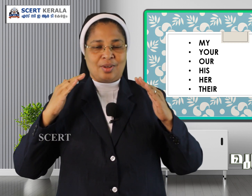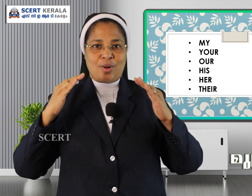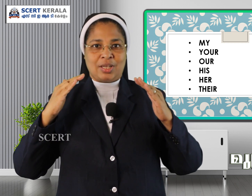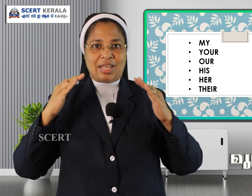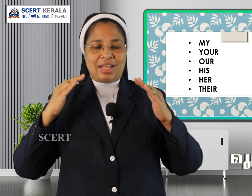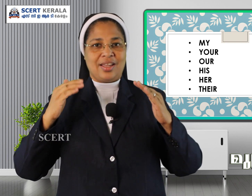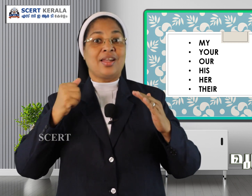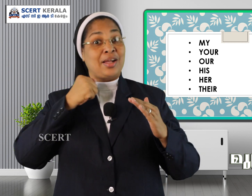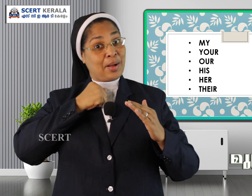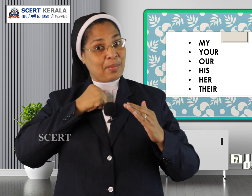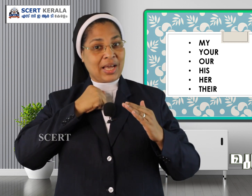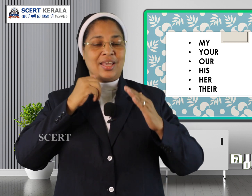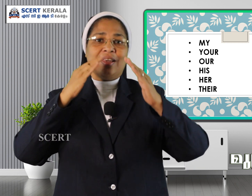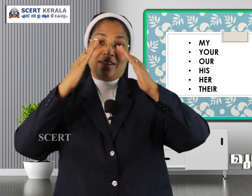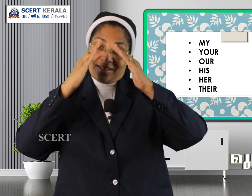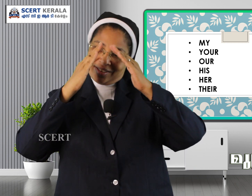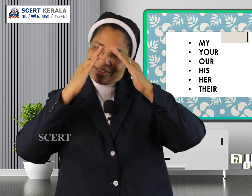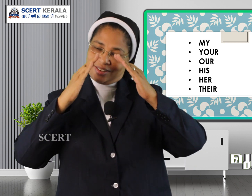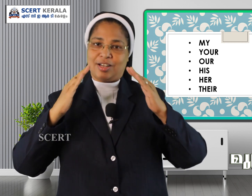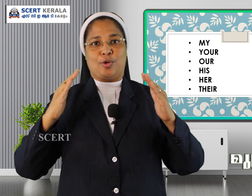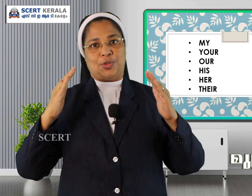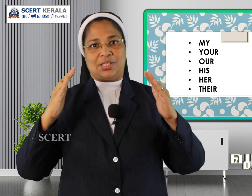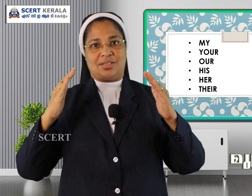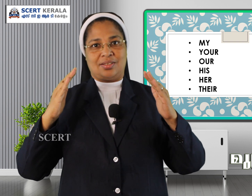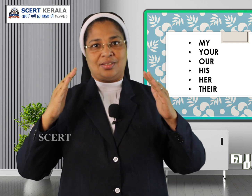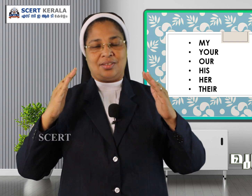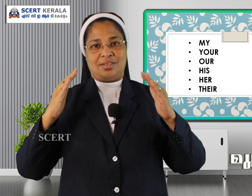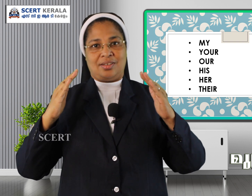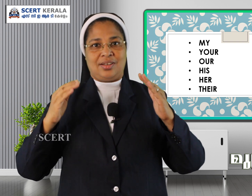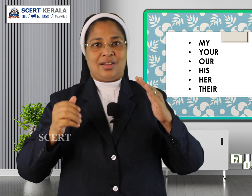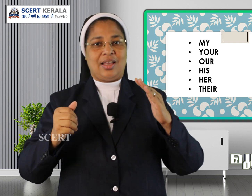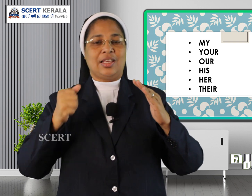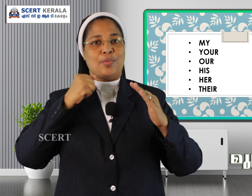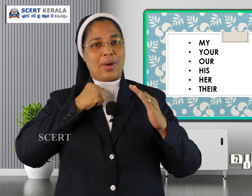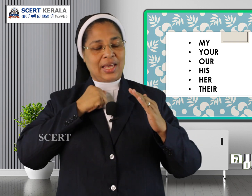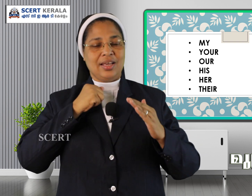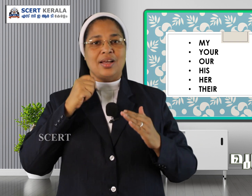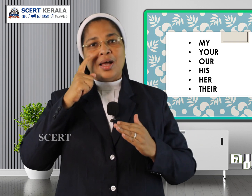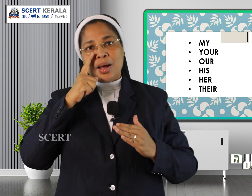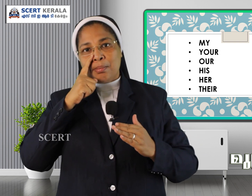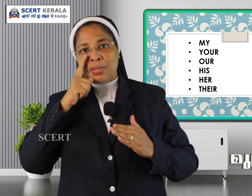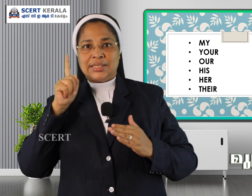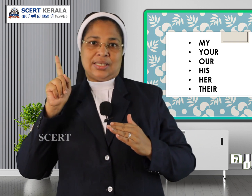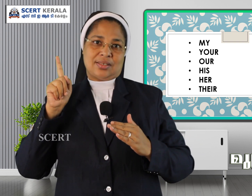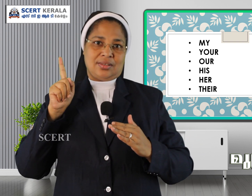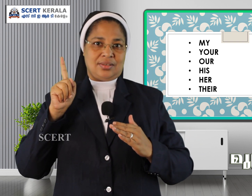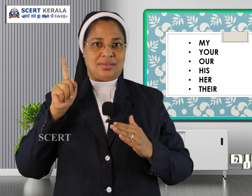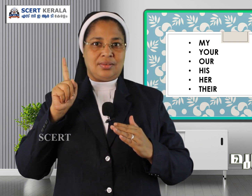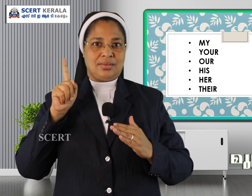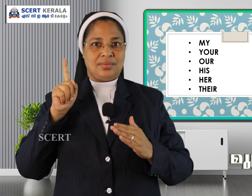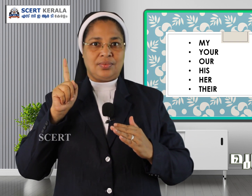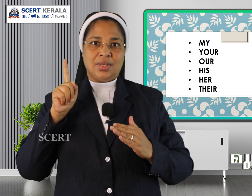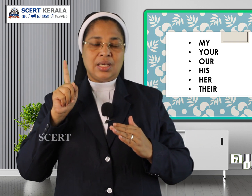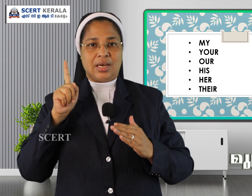ഓക്കെ, മൈ ഹൗസ് അല്ലെങ്കിൽ മൈ മദർ. അങ്ങനെയാണ്